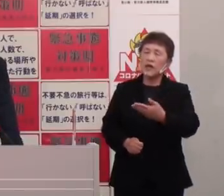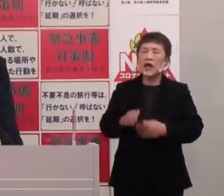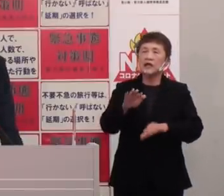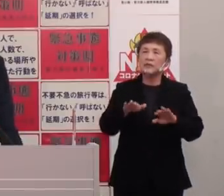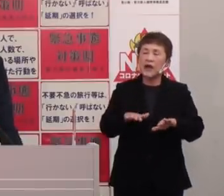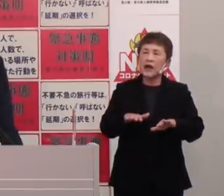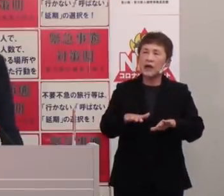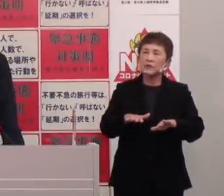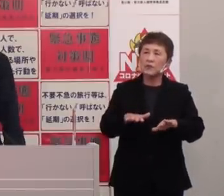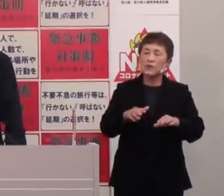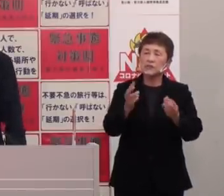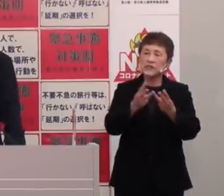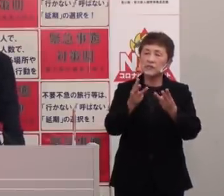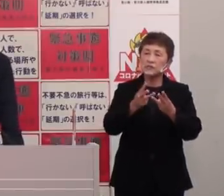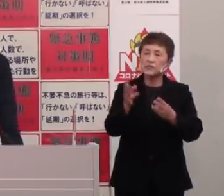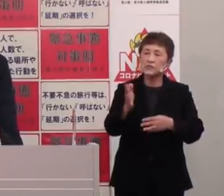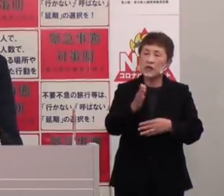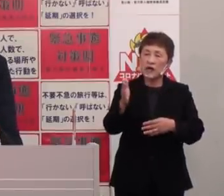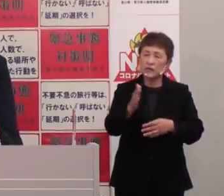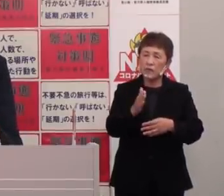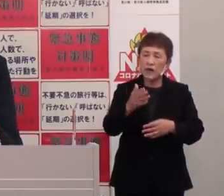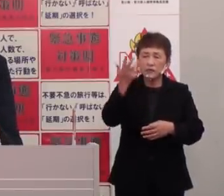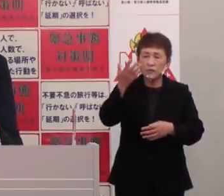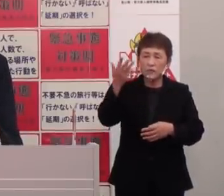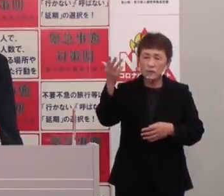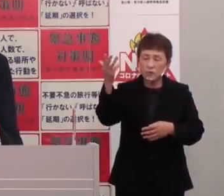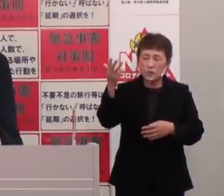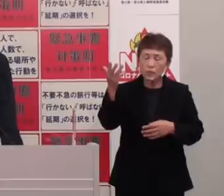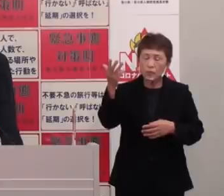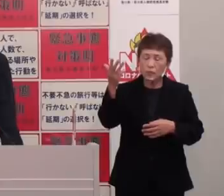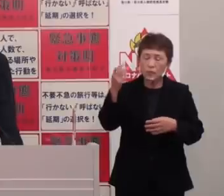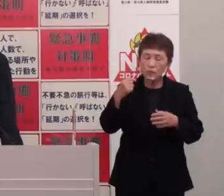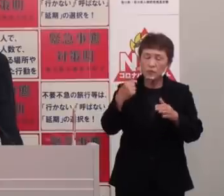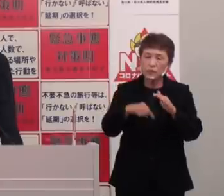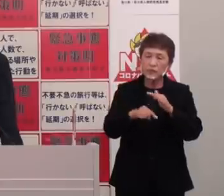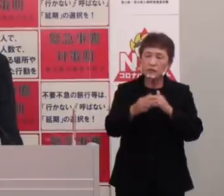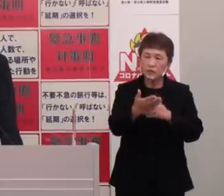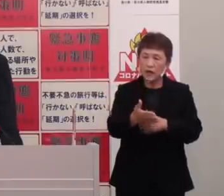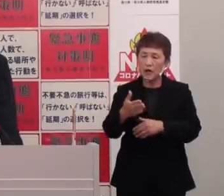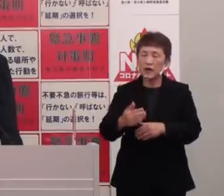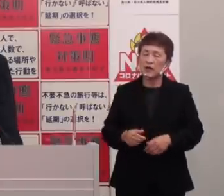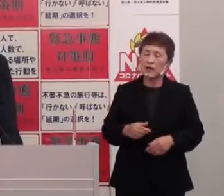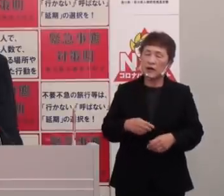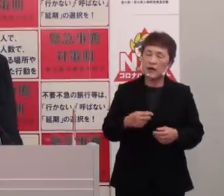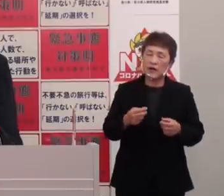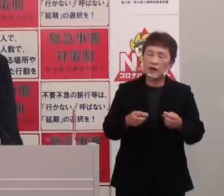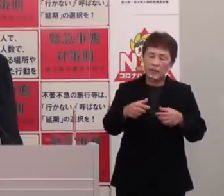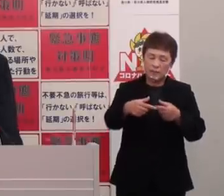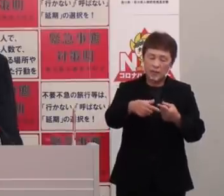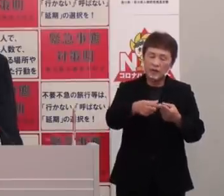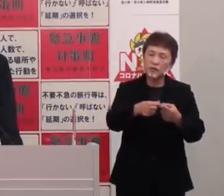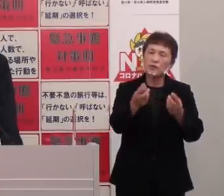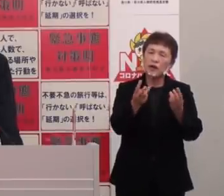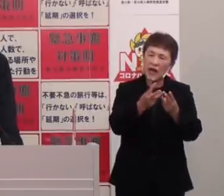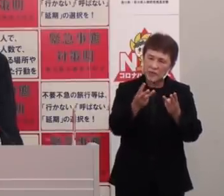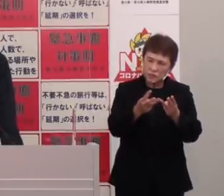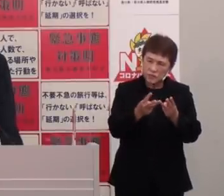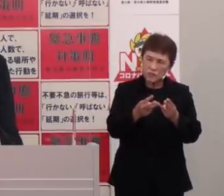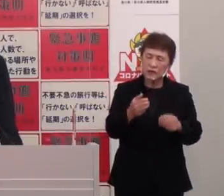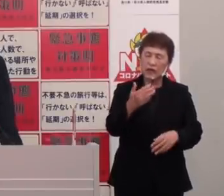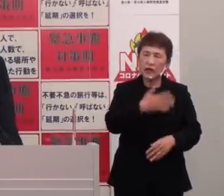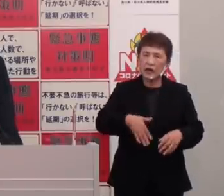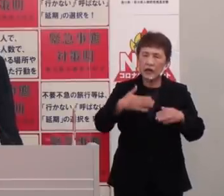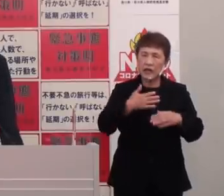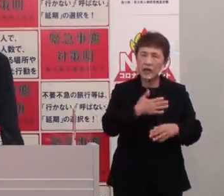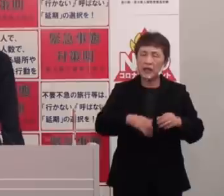ね。 パルスオキシメーターの数がですか。 数とか、まあ、そういう健康観察もまあできる、定期的にできるとか、そうい